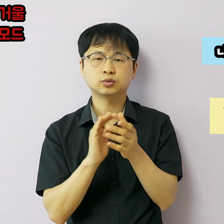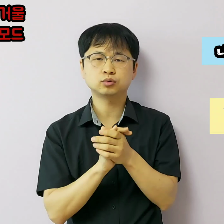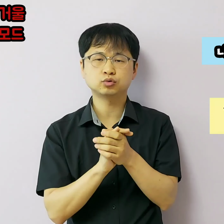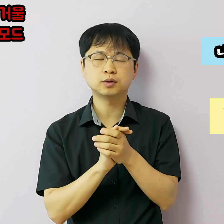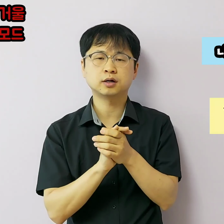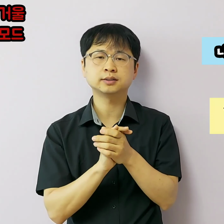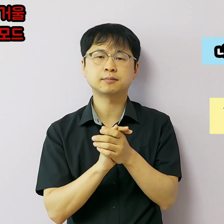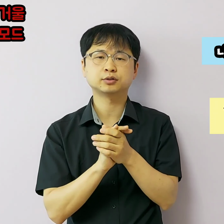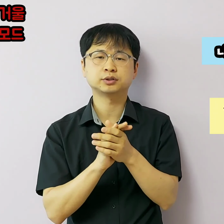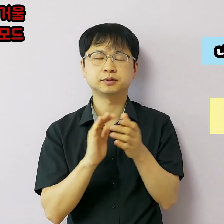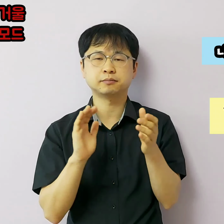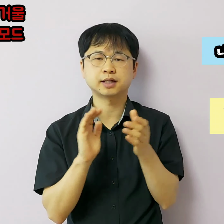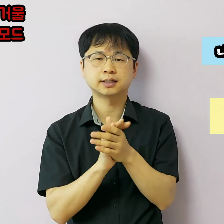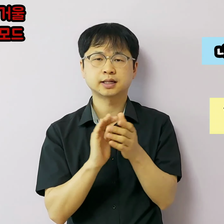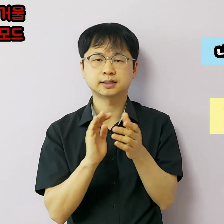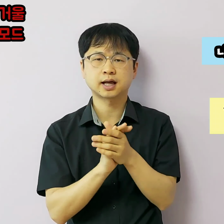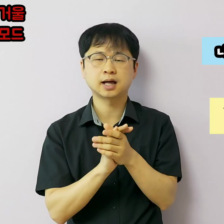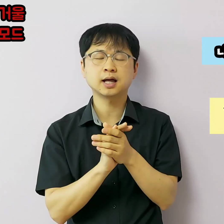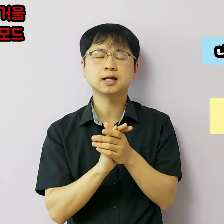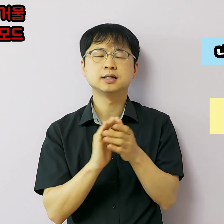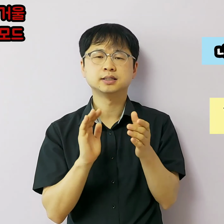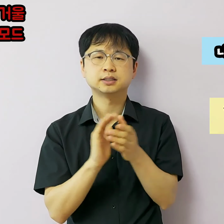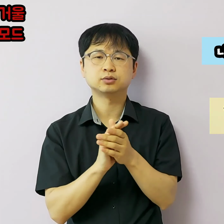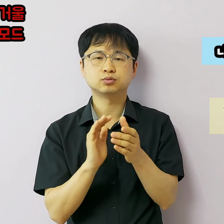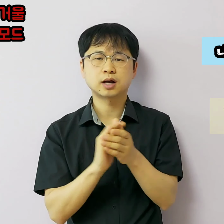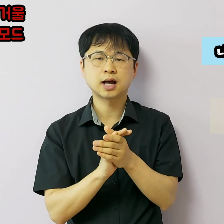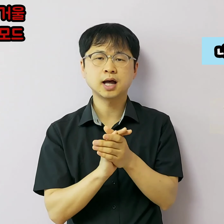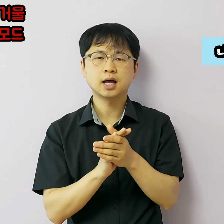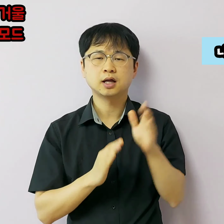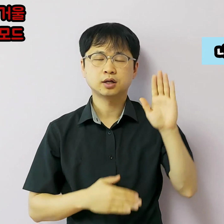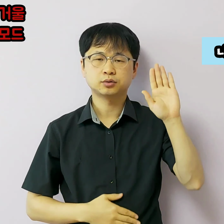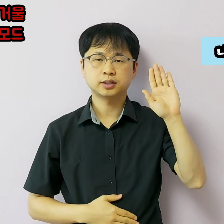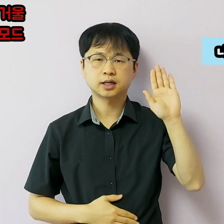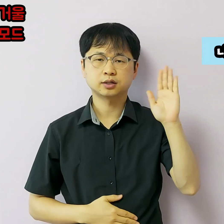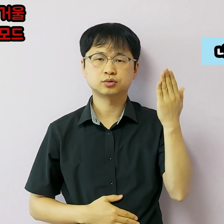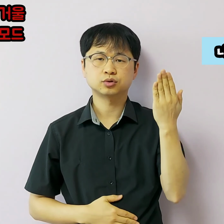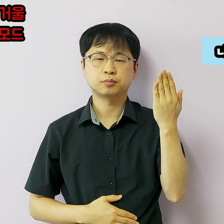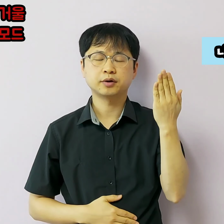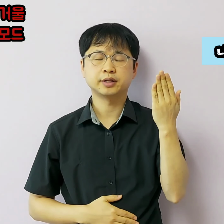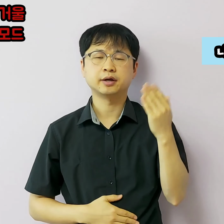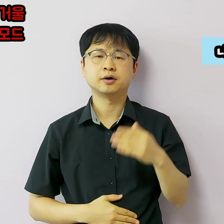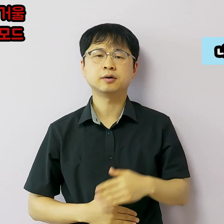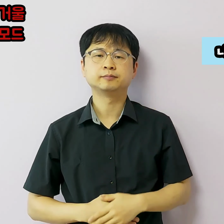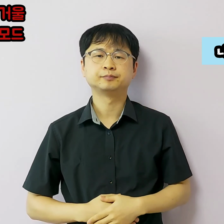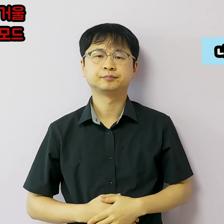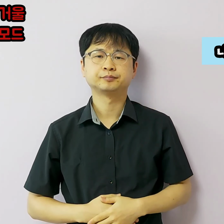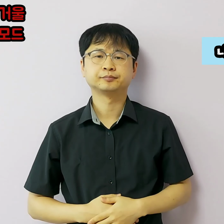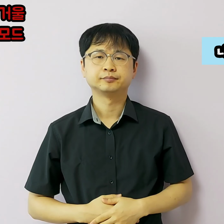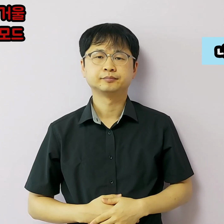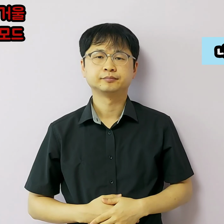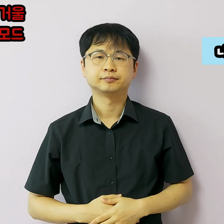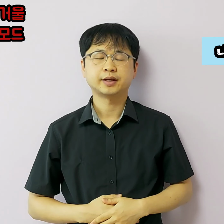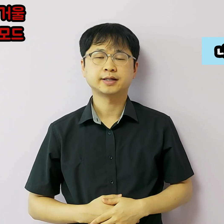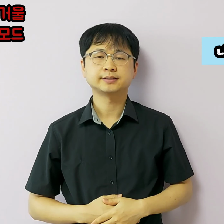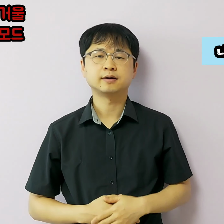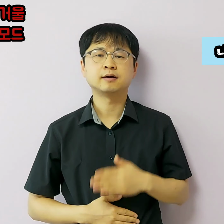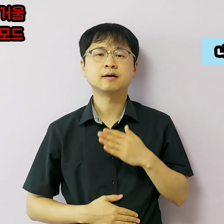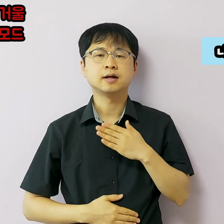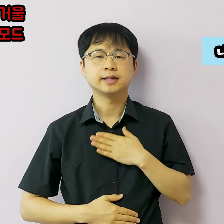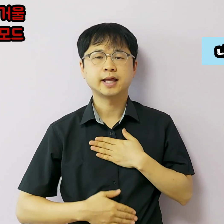손을 2번 잡아주시면 됩니다. 딱딱 친구가 되다라는 수어도 배웠네요. 네, 그래서